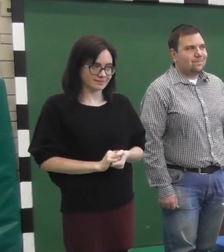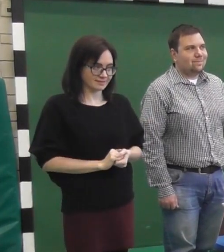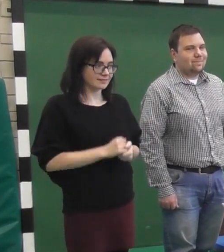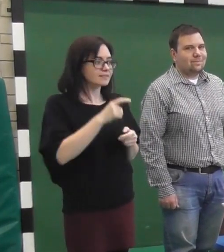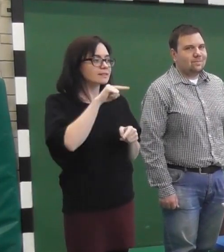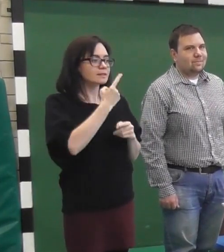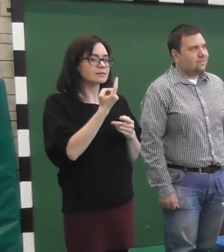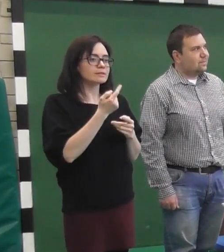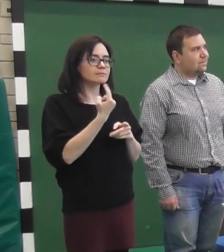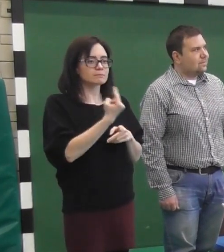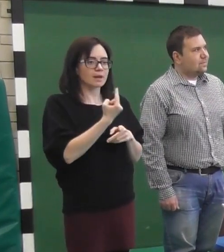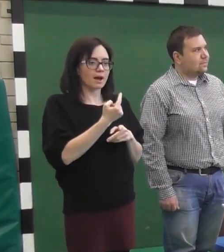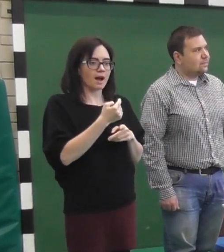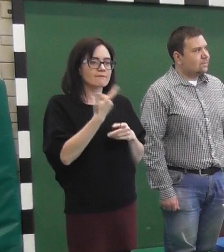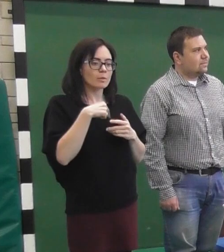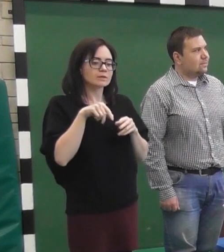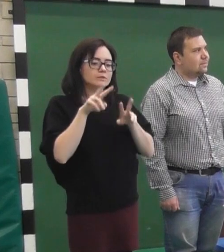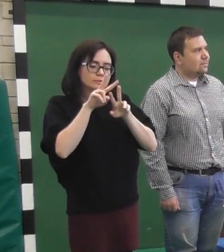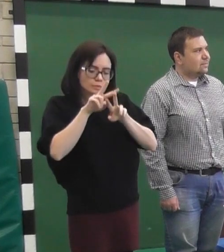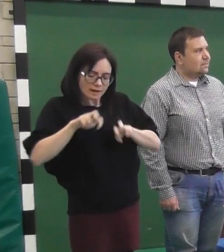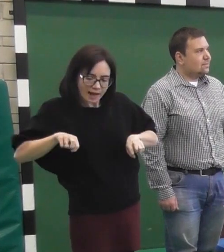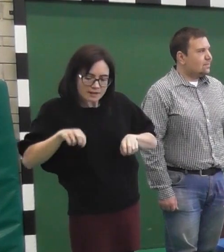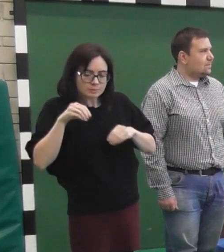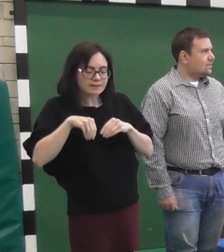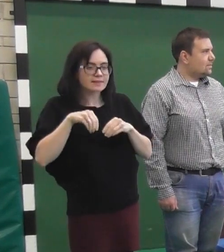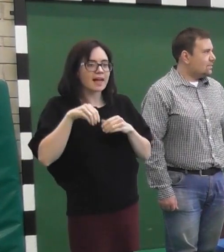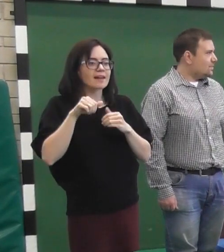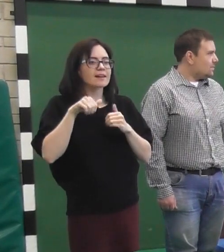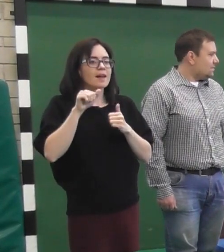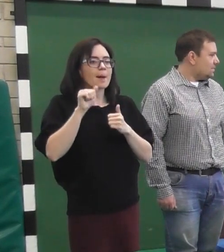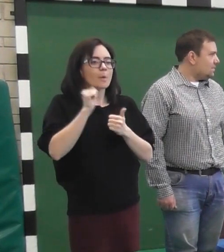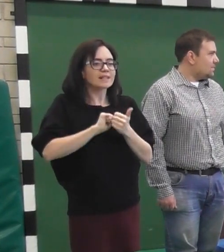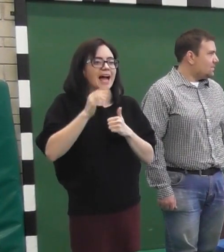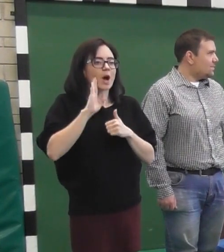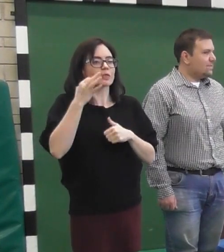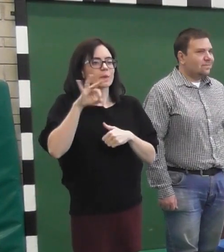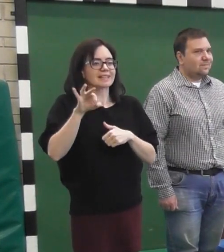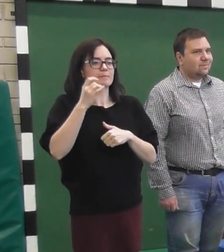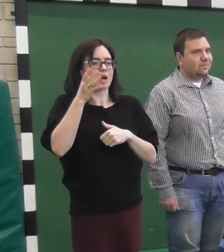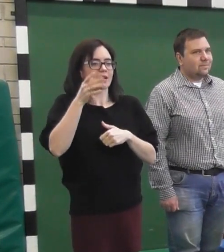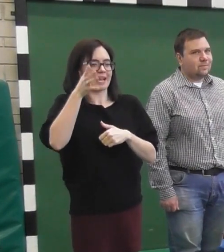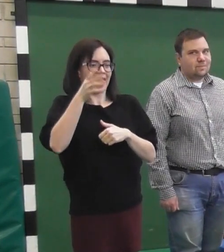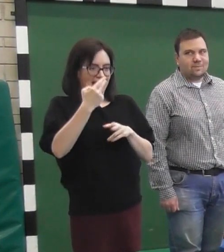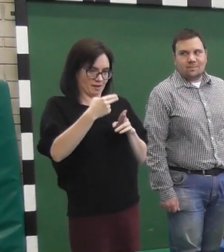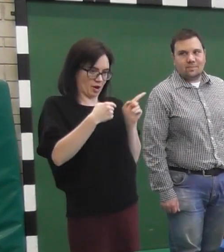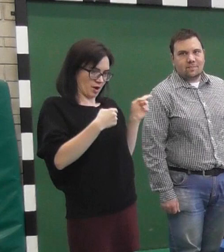Ő egy kutatása alkalmával ismerkedett meg Molnár Andorné Braun Klárával.